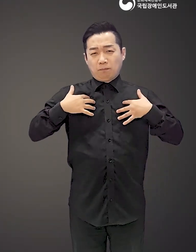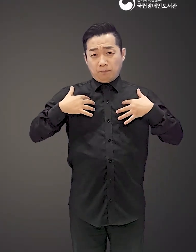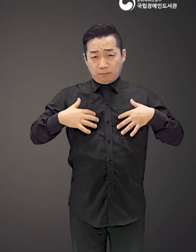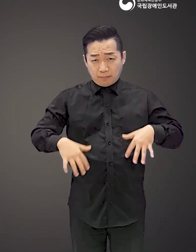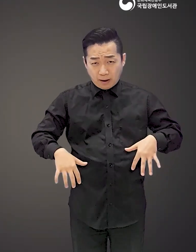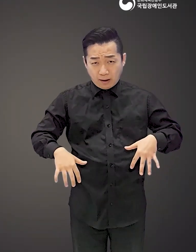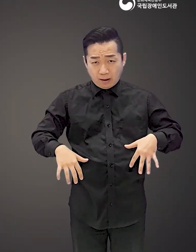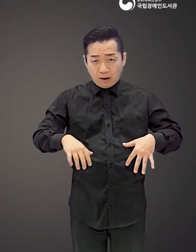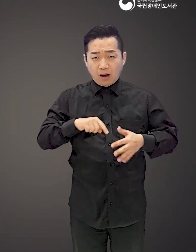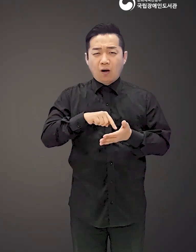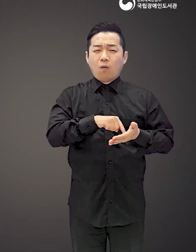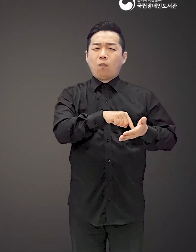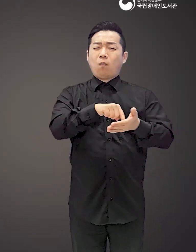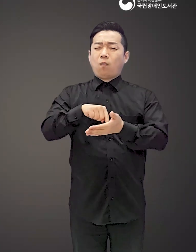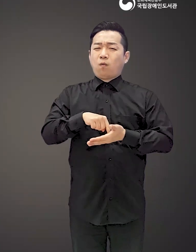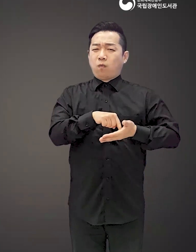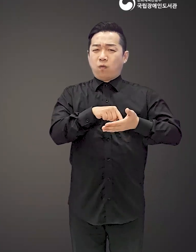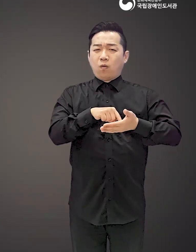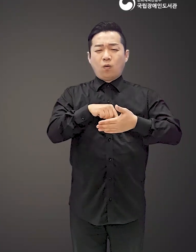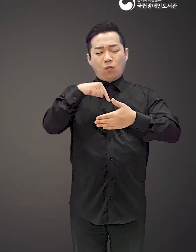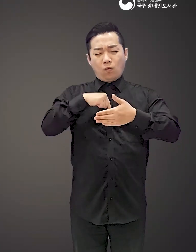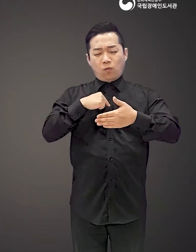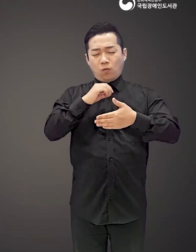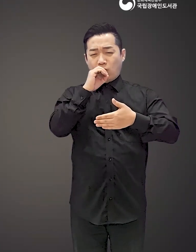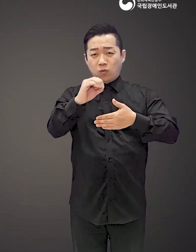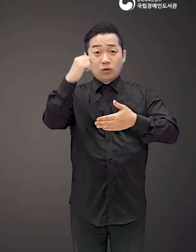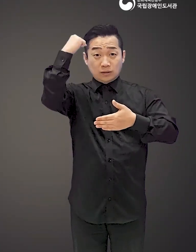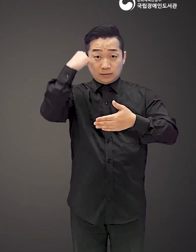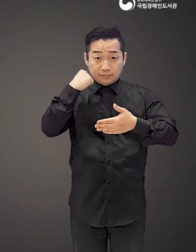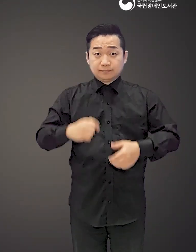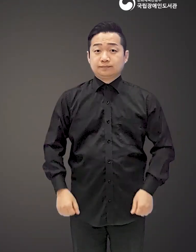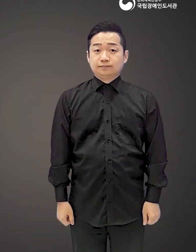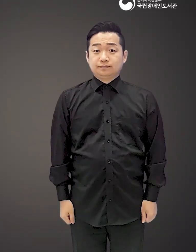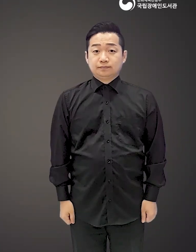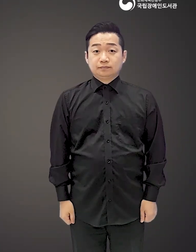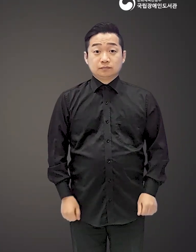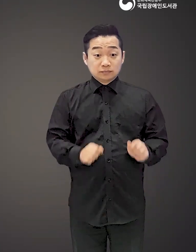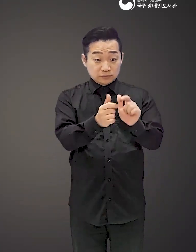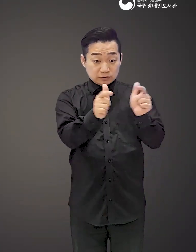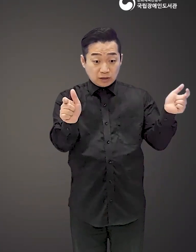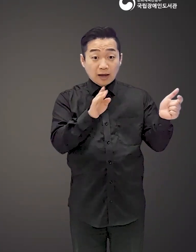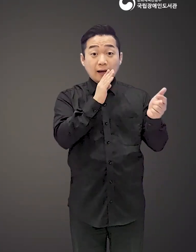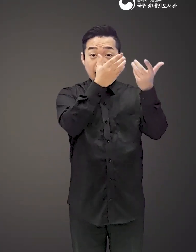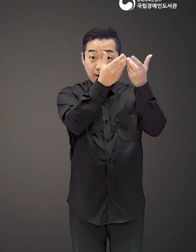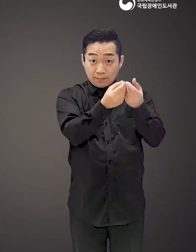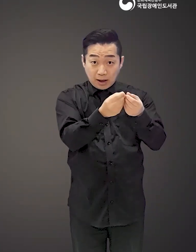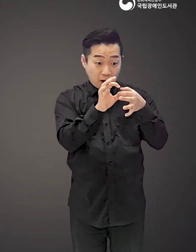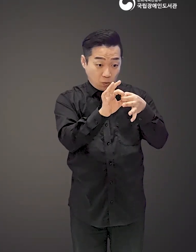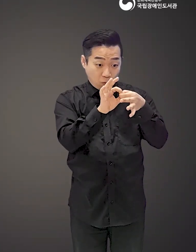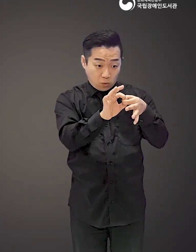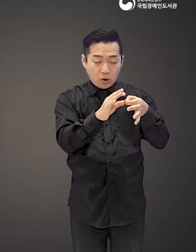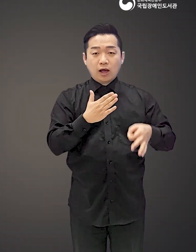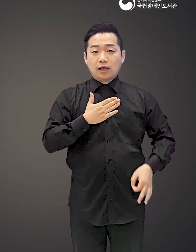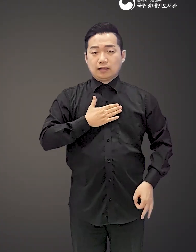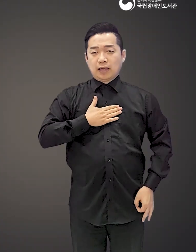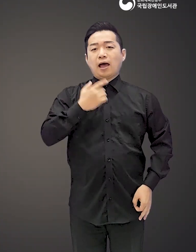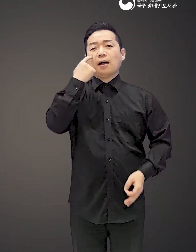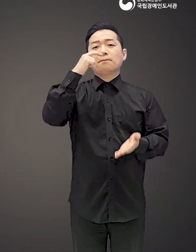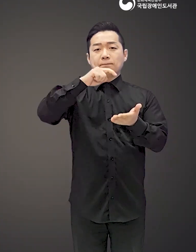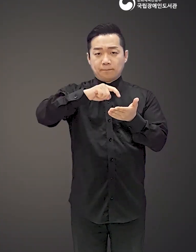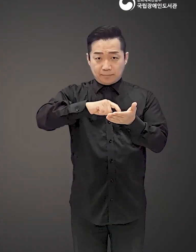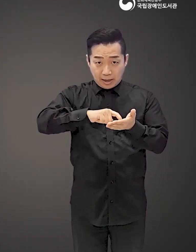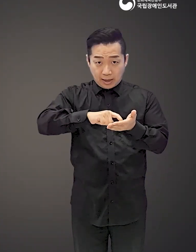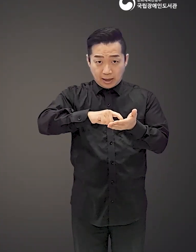슬픔과 무력함, 고독과 공허함. 다양한 현실적 사례를 통해